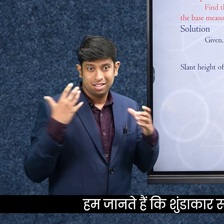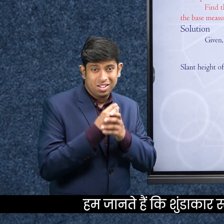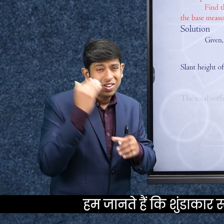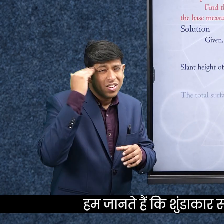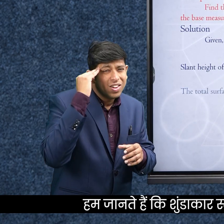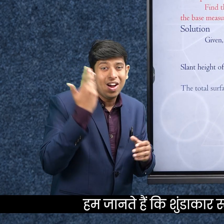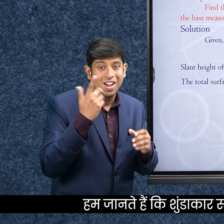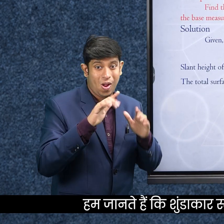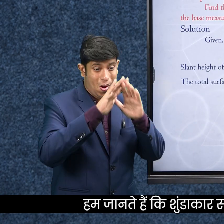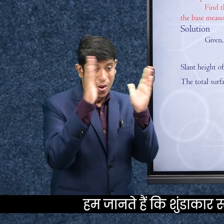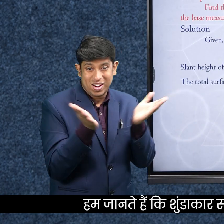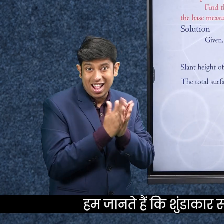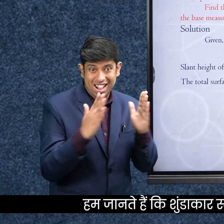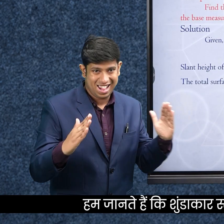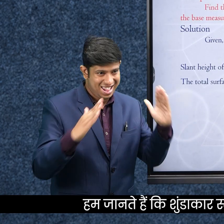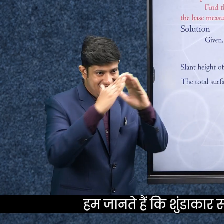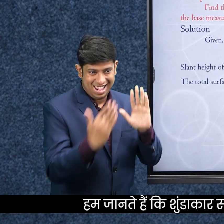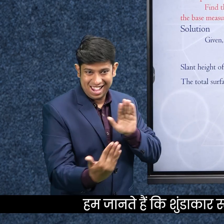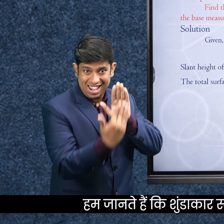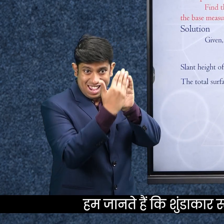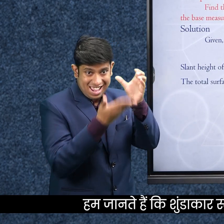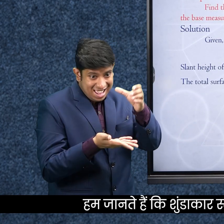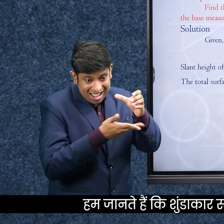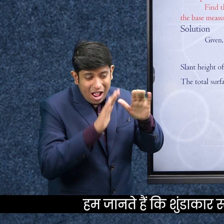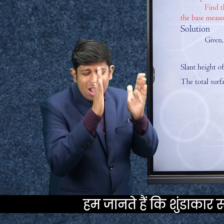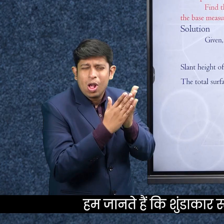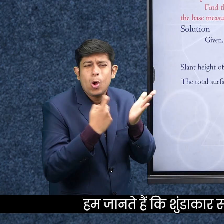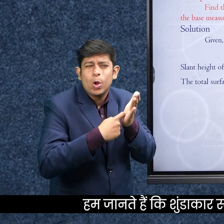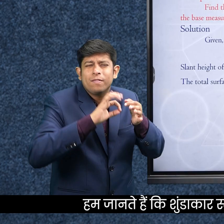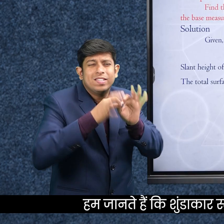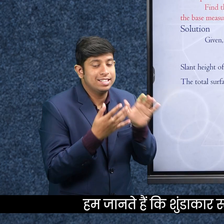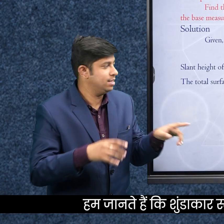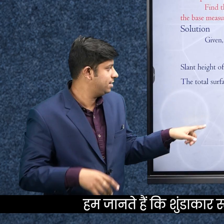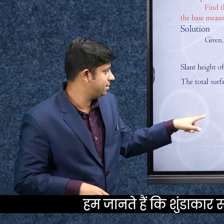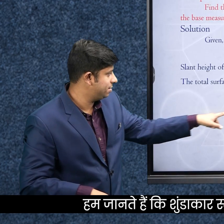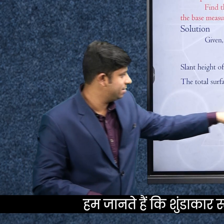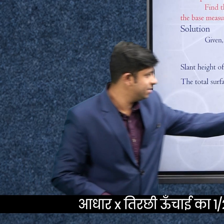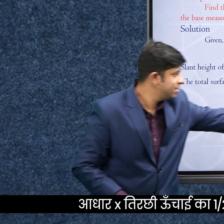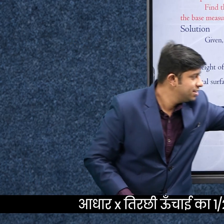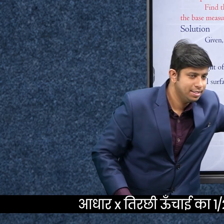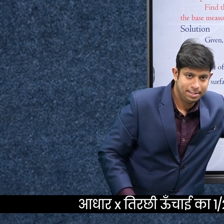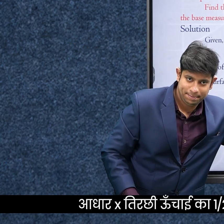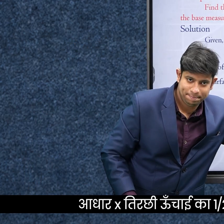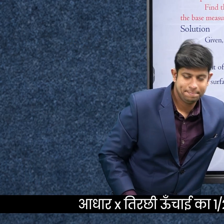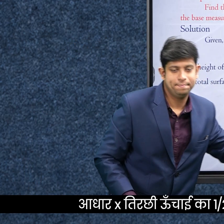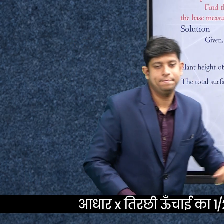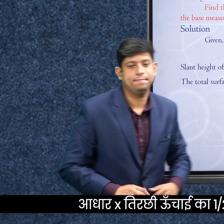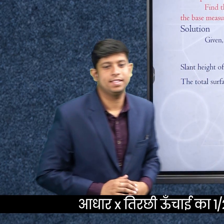हम जानते हैं कि शुंडाकार स्तंभ के खुला पृष्ठीय क्षेत्रफल का सूत्र इज इक्वल आधार इंटू तिरछी ऊंचाई